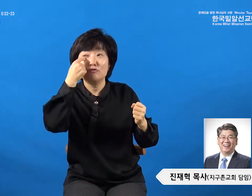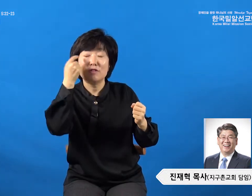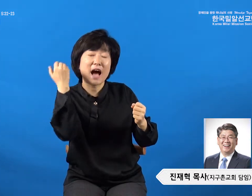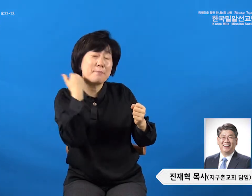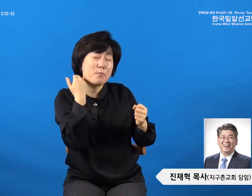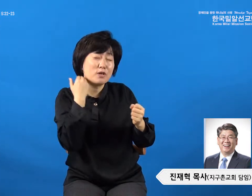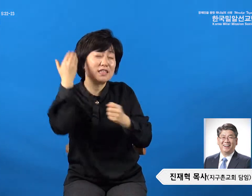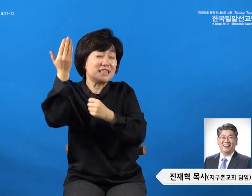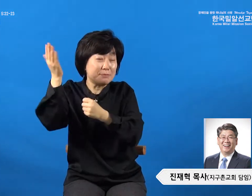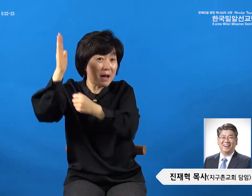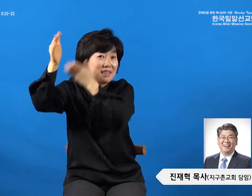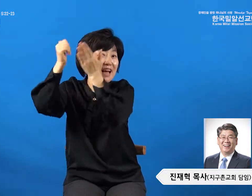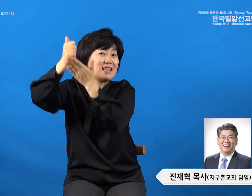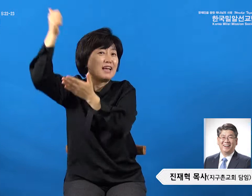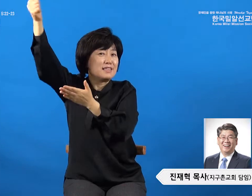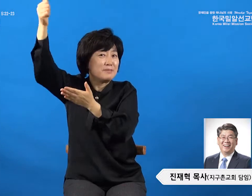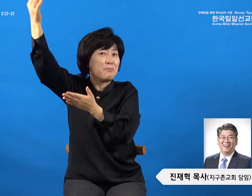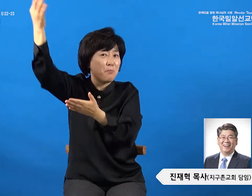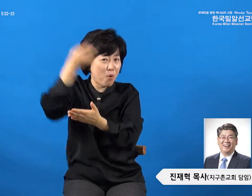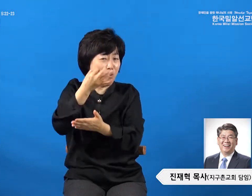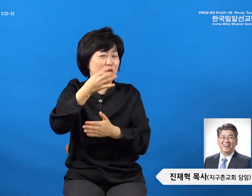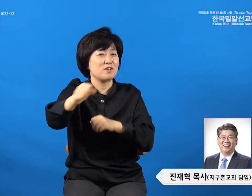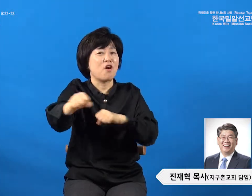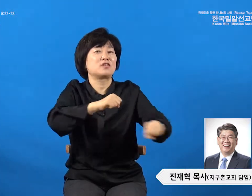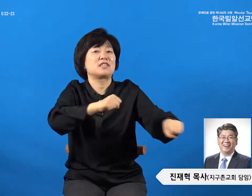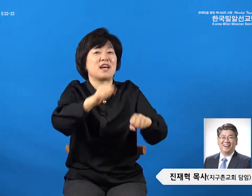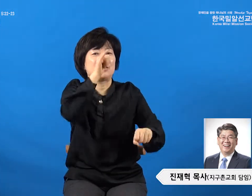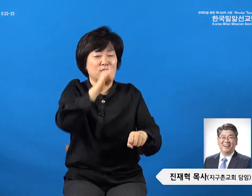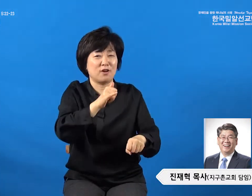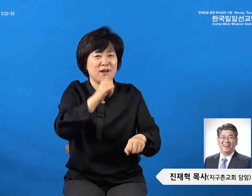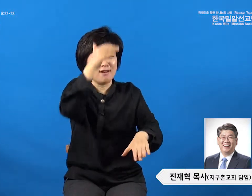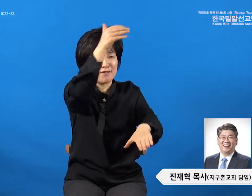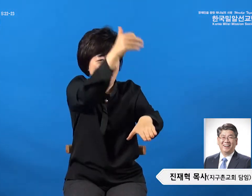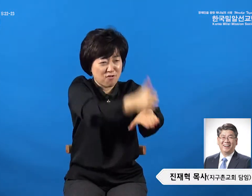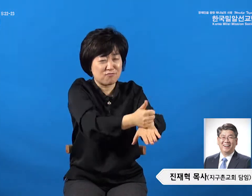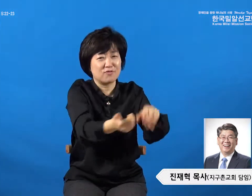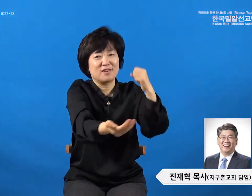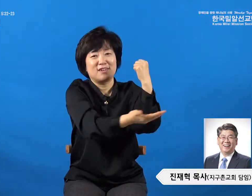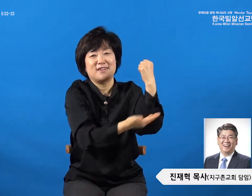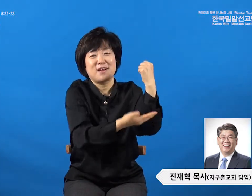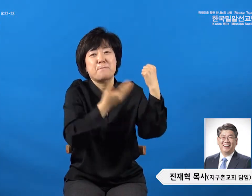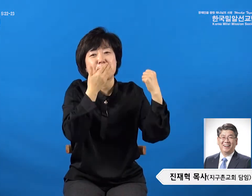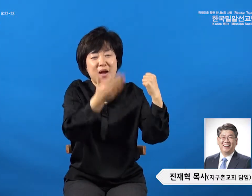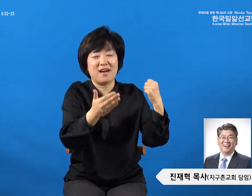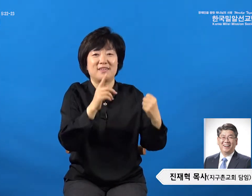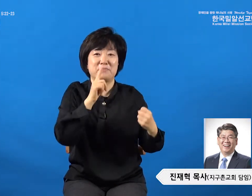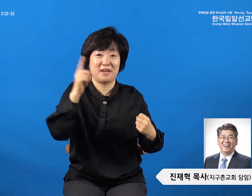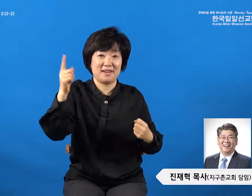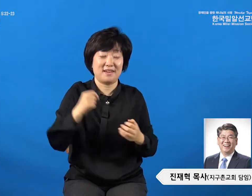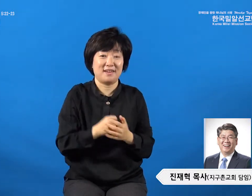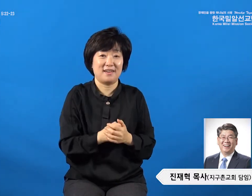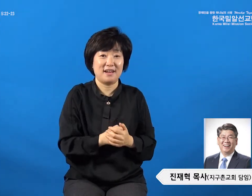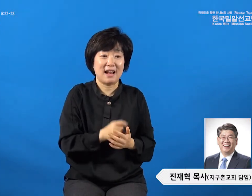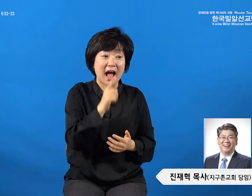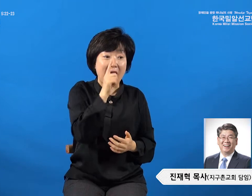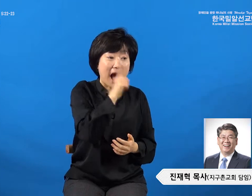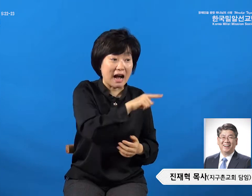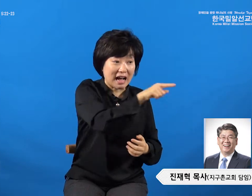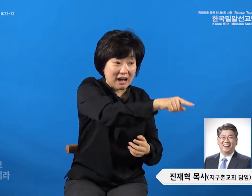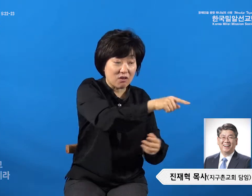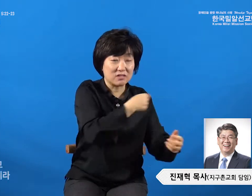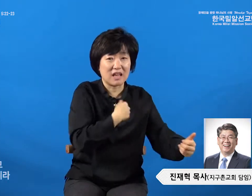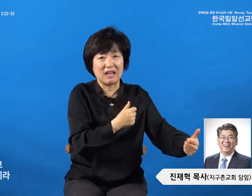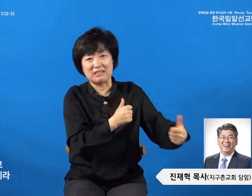역사하고 계십니다. 그 선함의 열매가 거두겠다고 말씀합니다. 그래서 로마서에 말씀합니다. 악에게